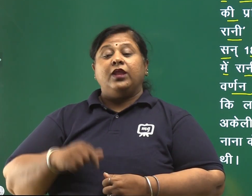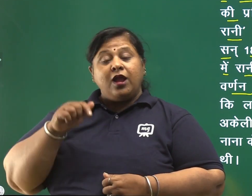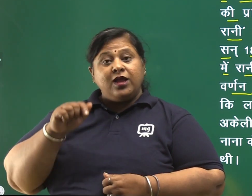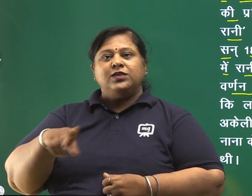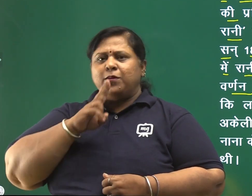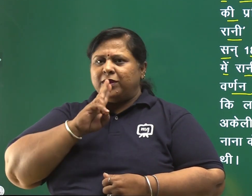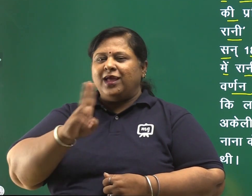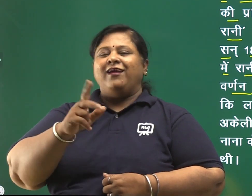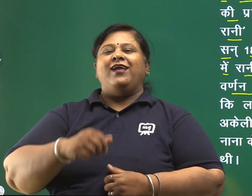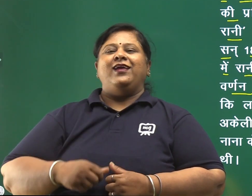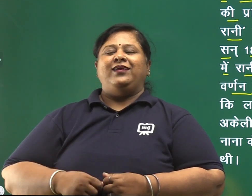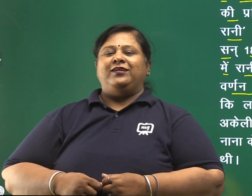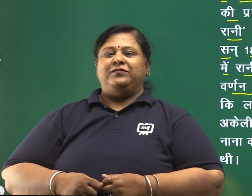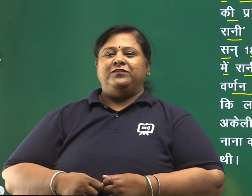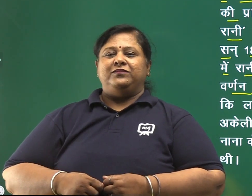इसमें बताया गया है कि